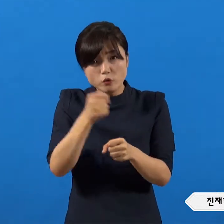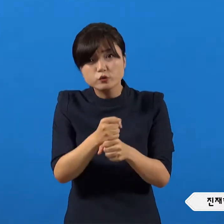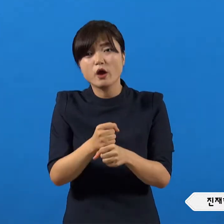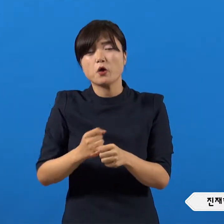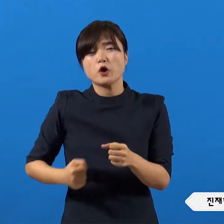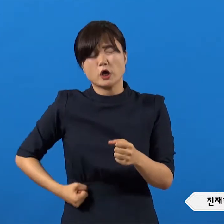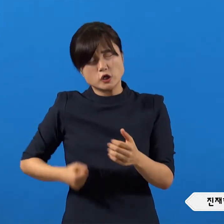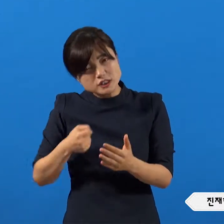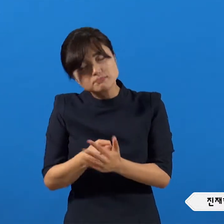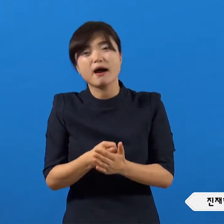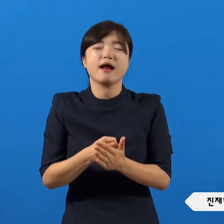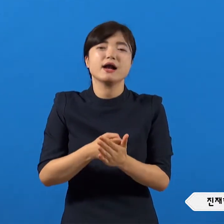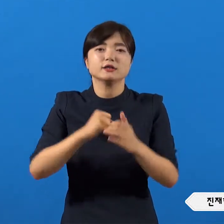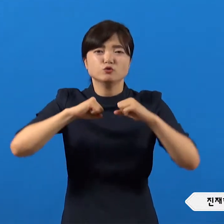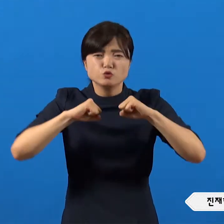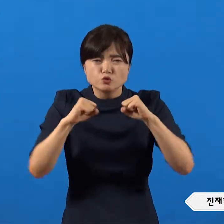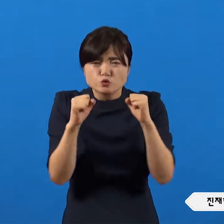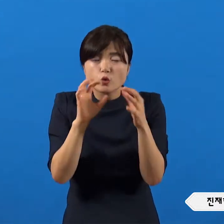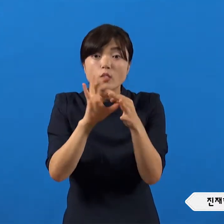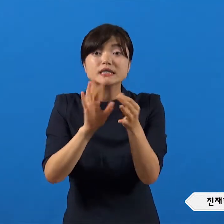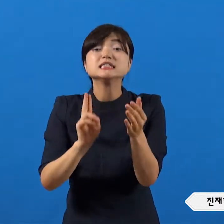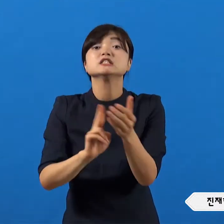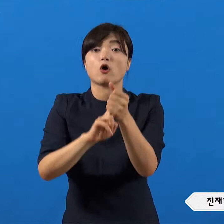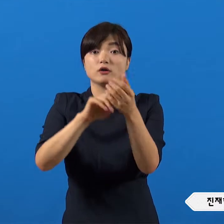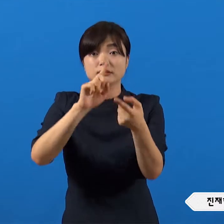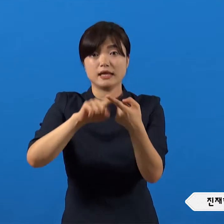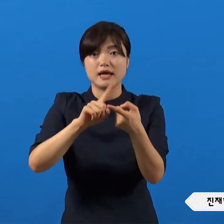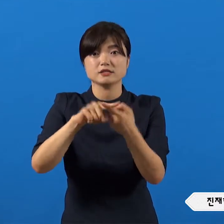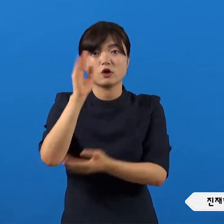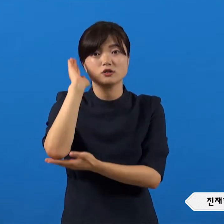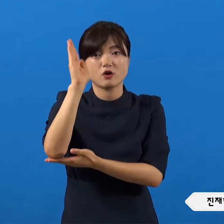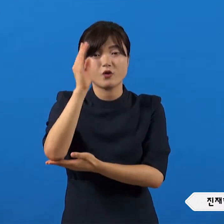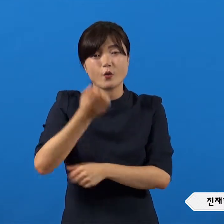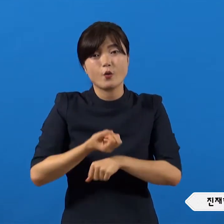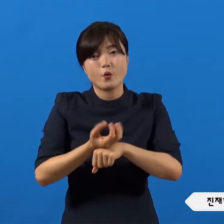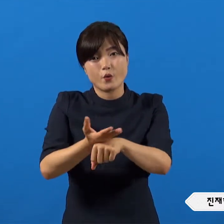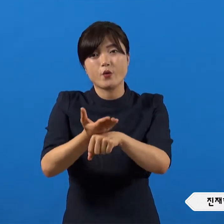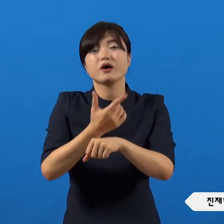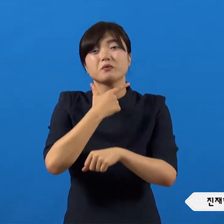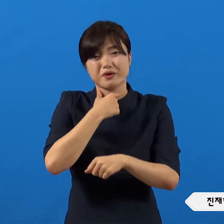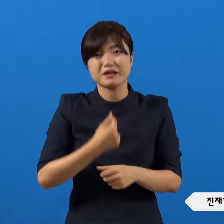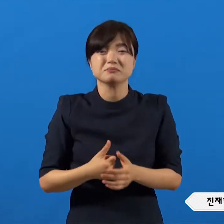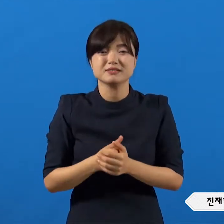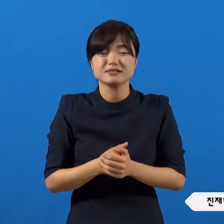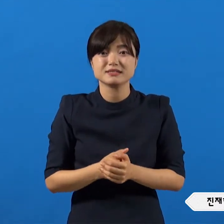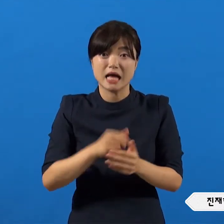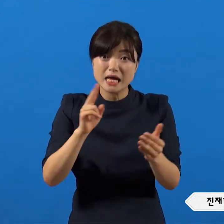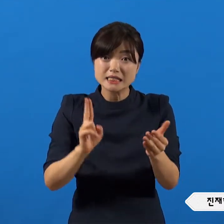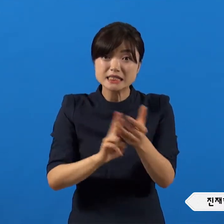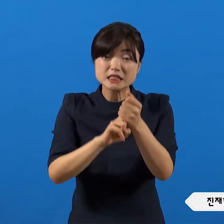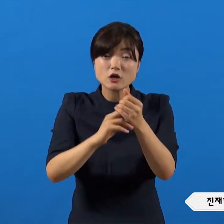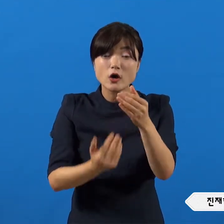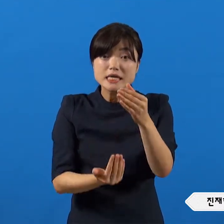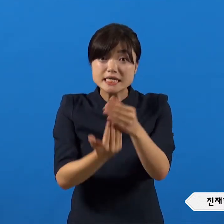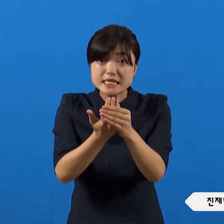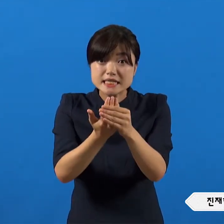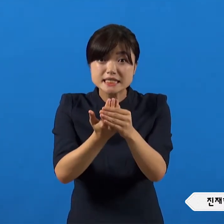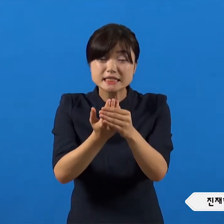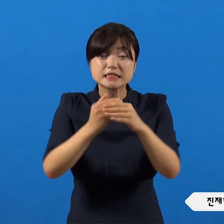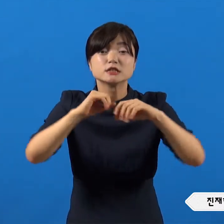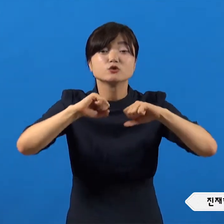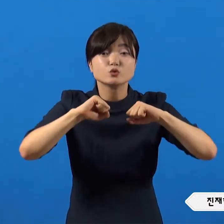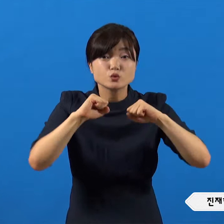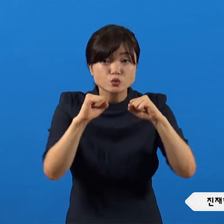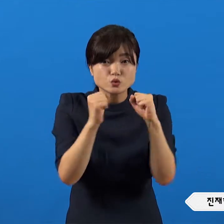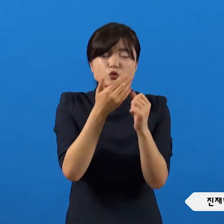될 순종의 기적에 대해서 우리에게 말씀하십니다. 기적을 일으키는